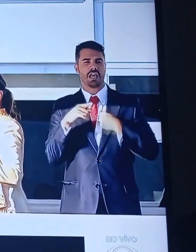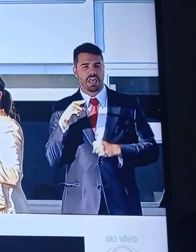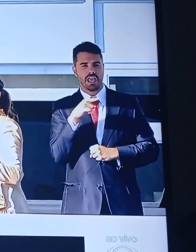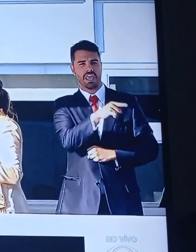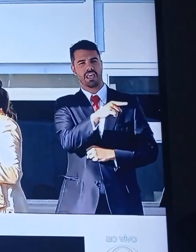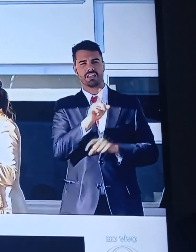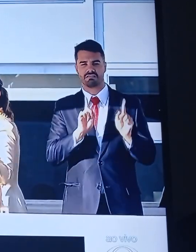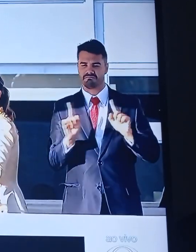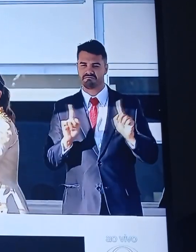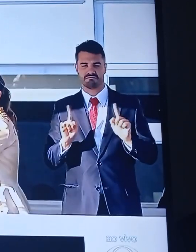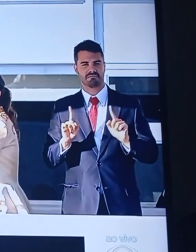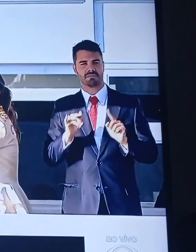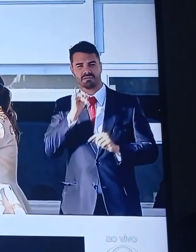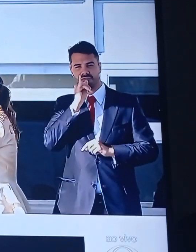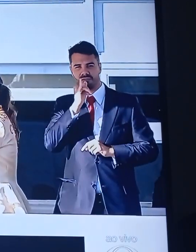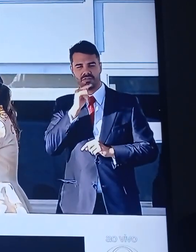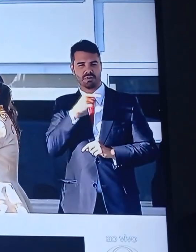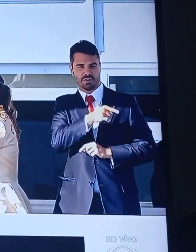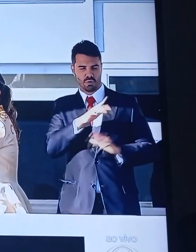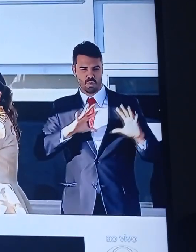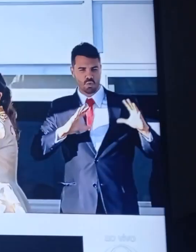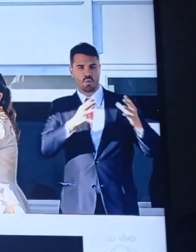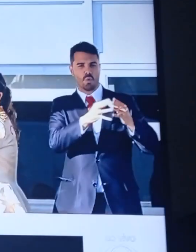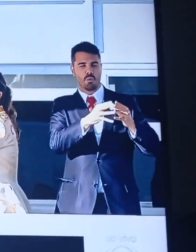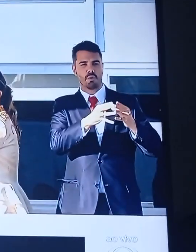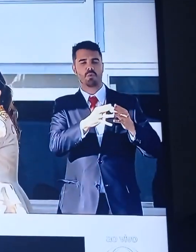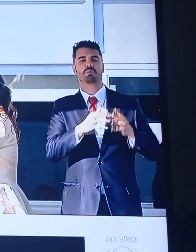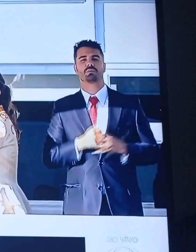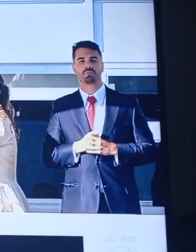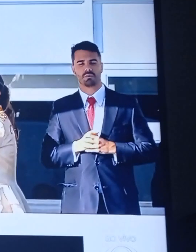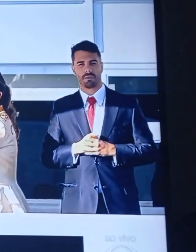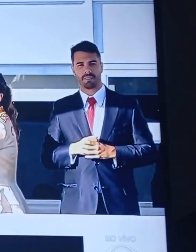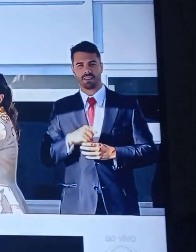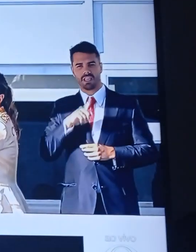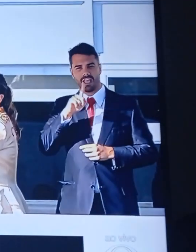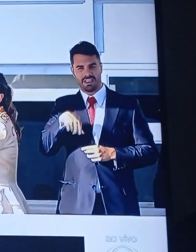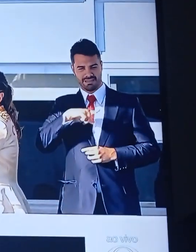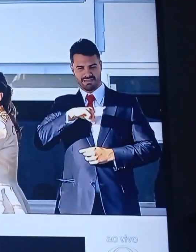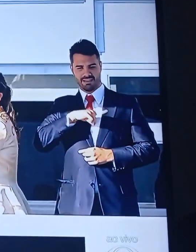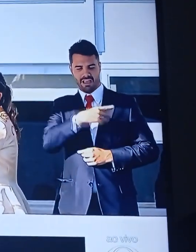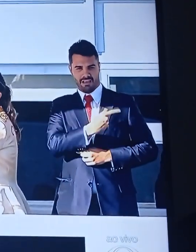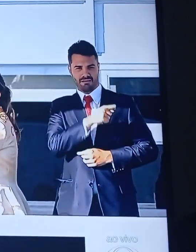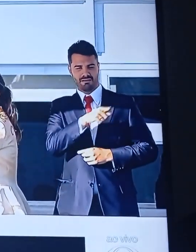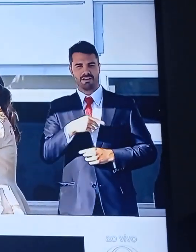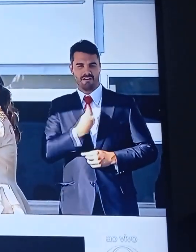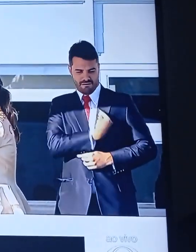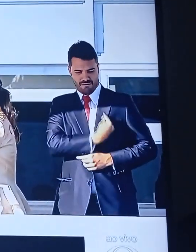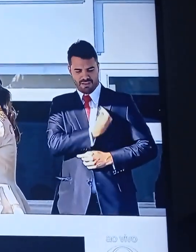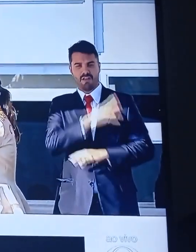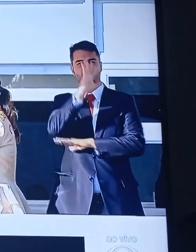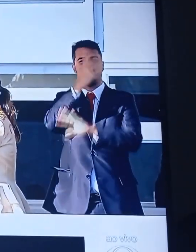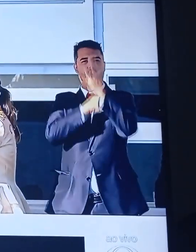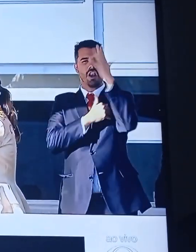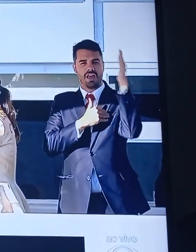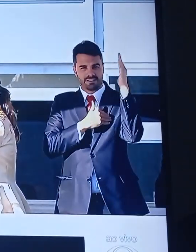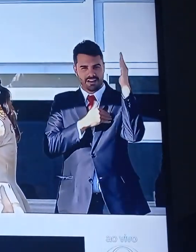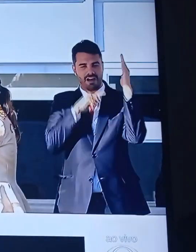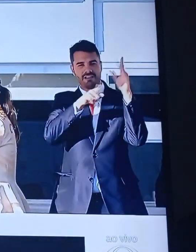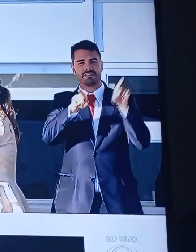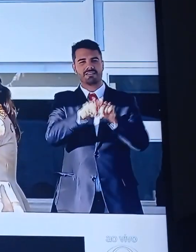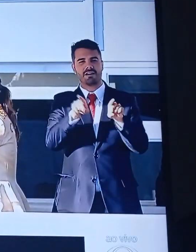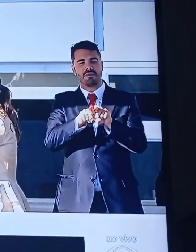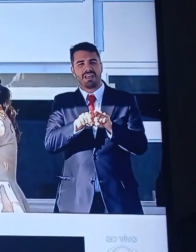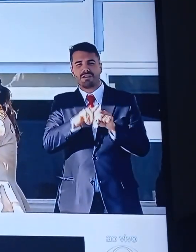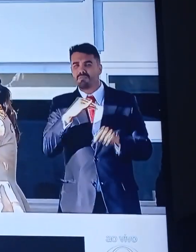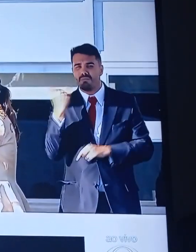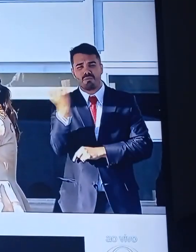não são obstáculo ao desenvolvimento, são guardiões de nossos rios e florestas e parte